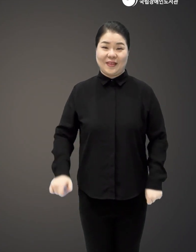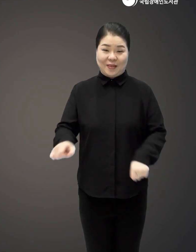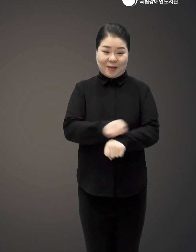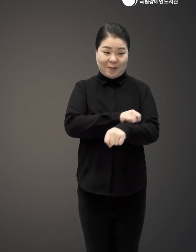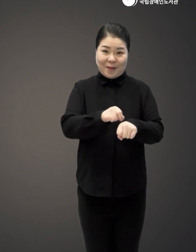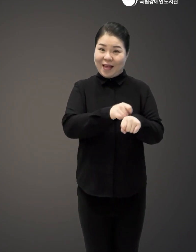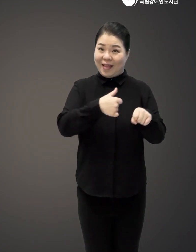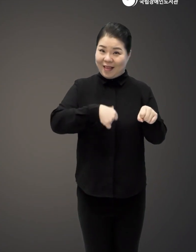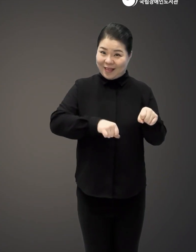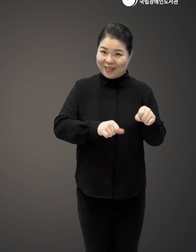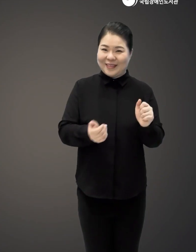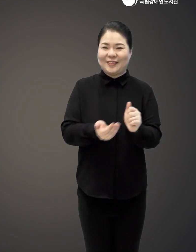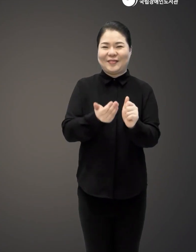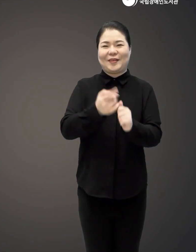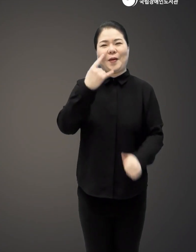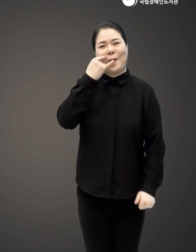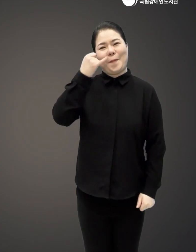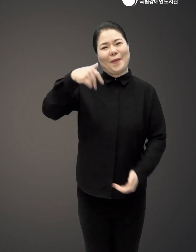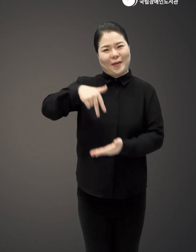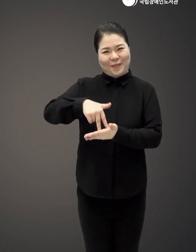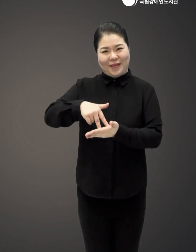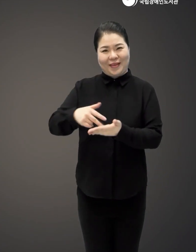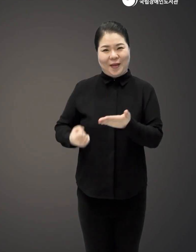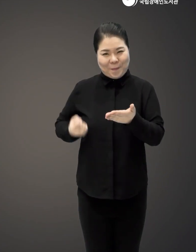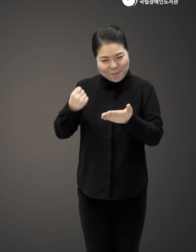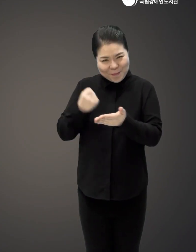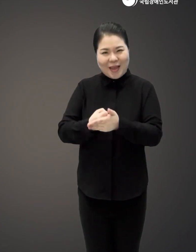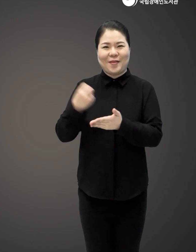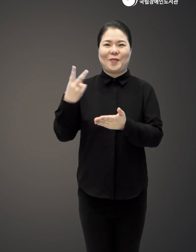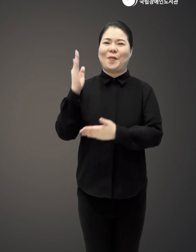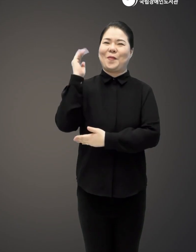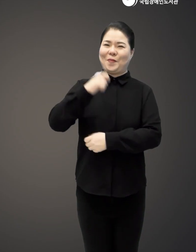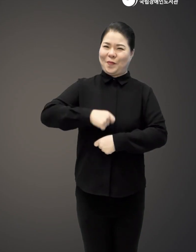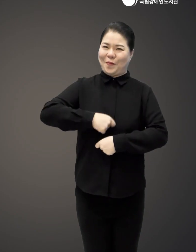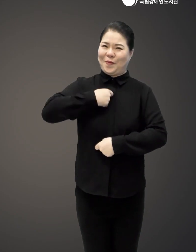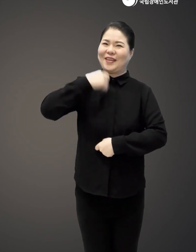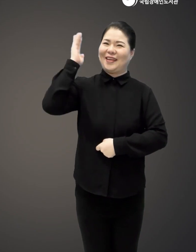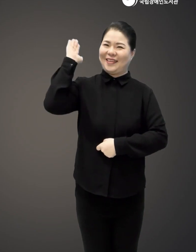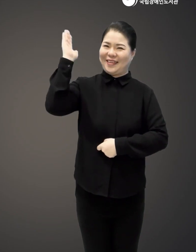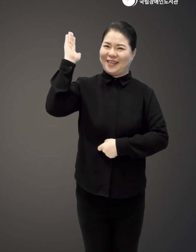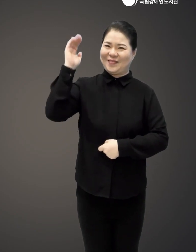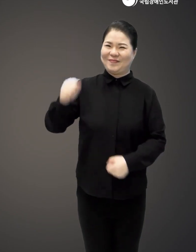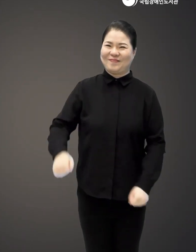남들과 다른 특별한 아이를 키우는 엄마의 용감하고 솔직한 목소리